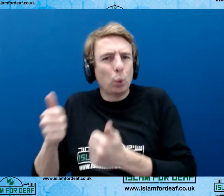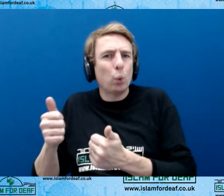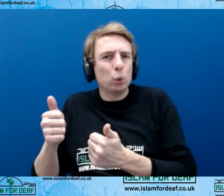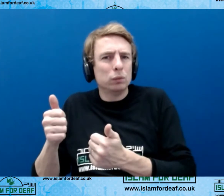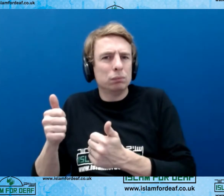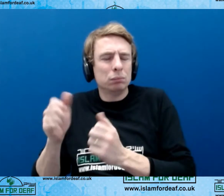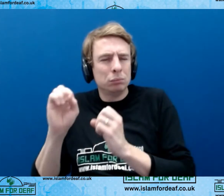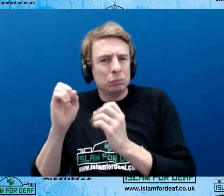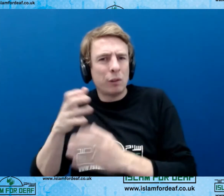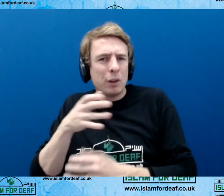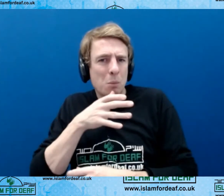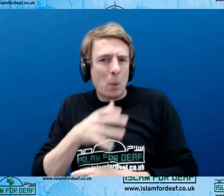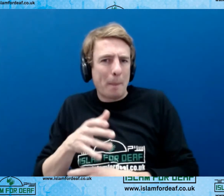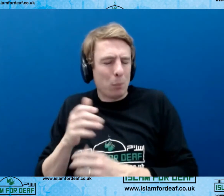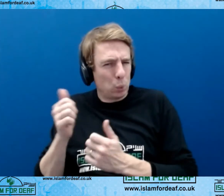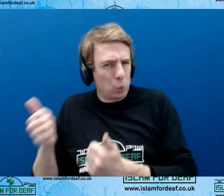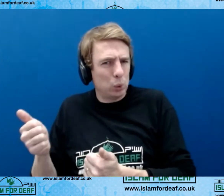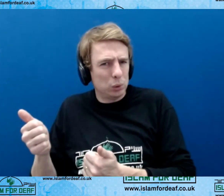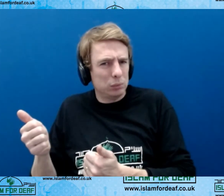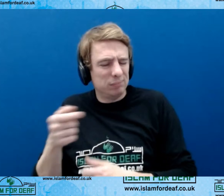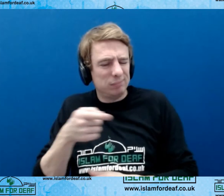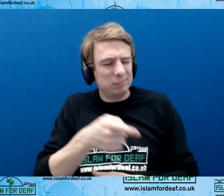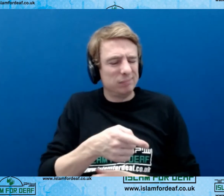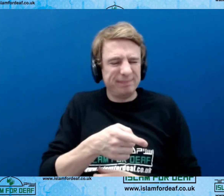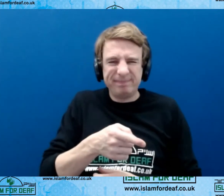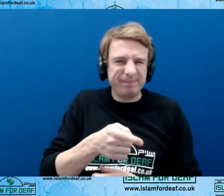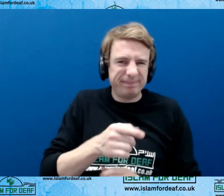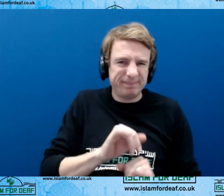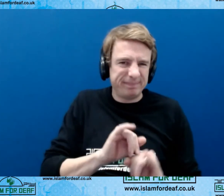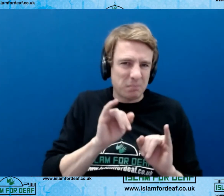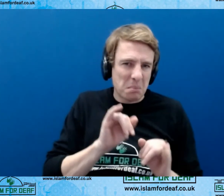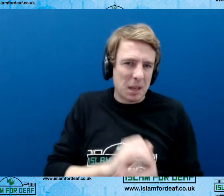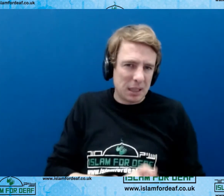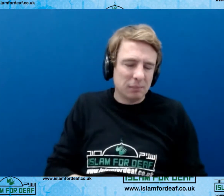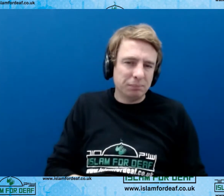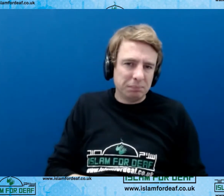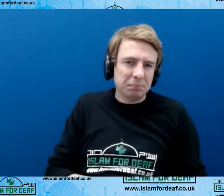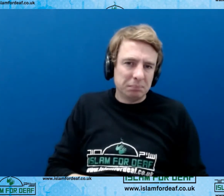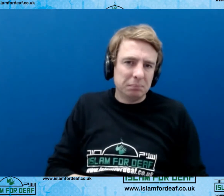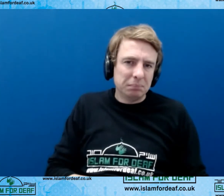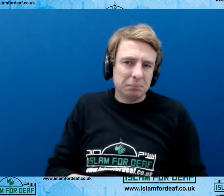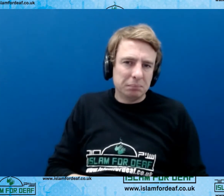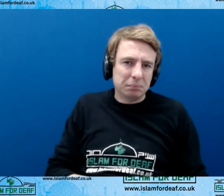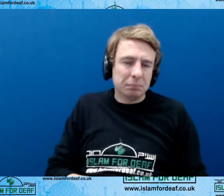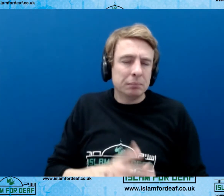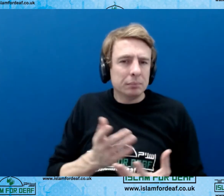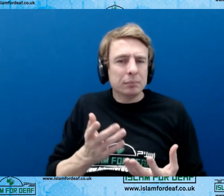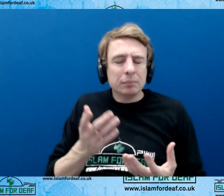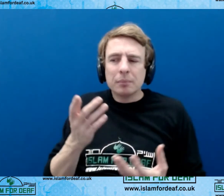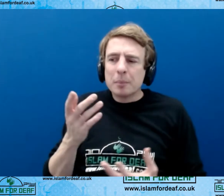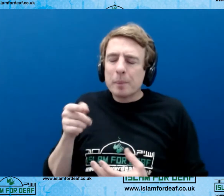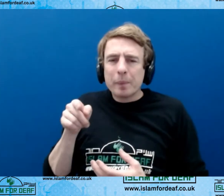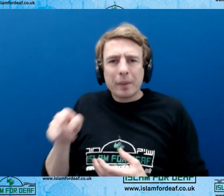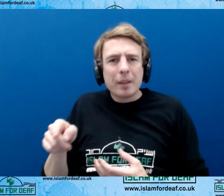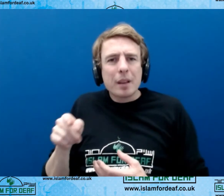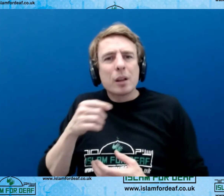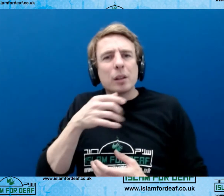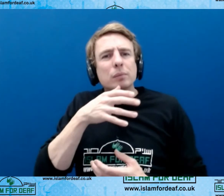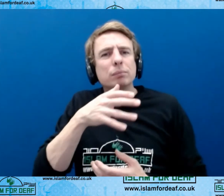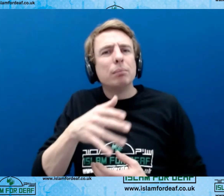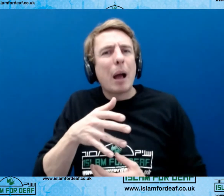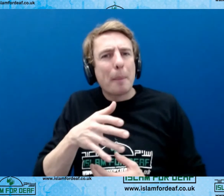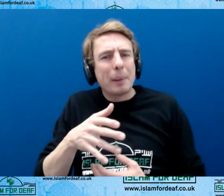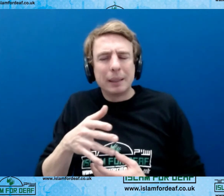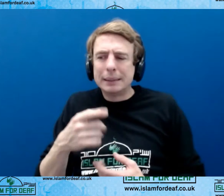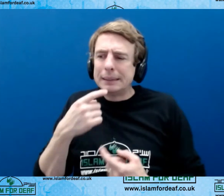وسلم. And if we mention him, we make dua for him, and we send peace and salutations from Allah the Most